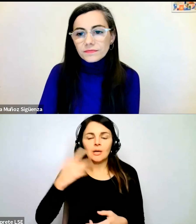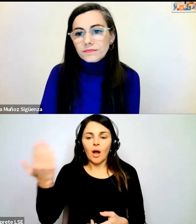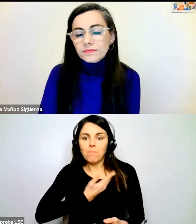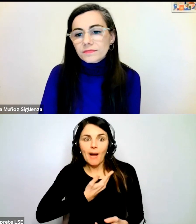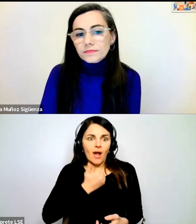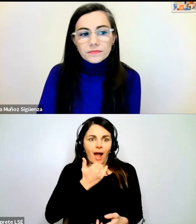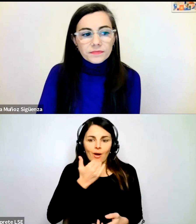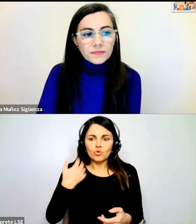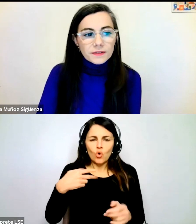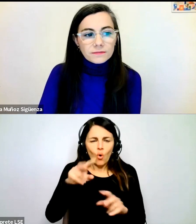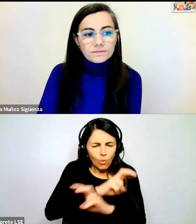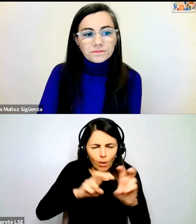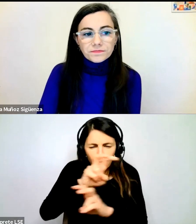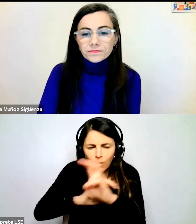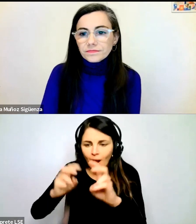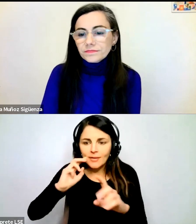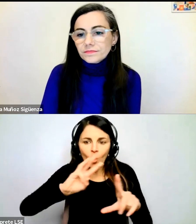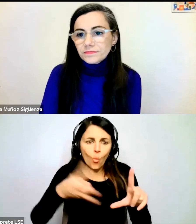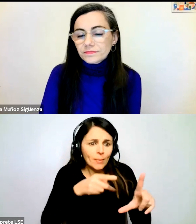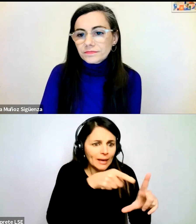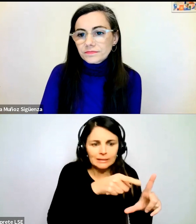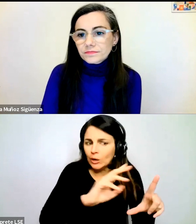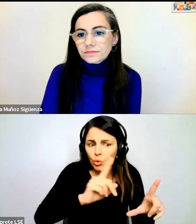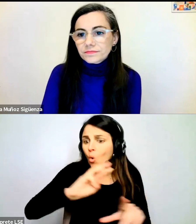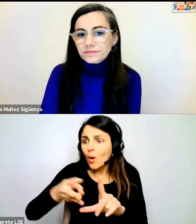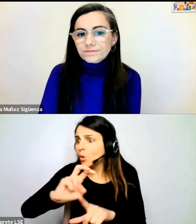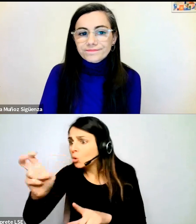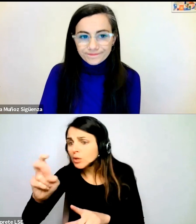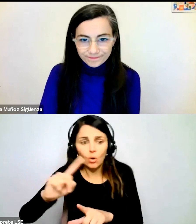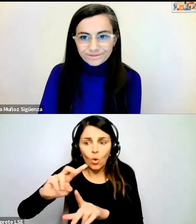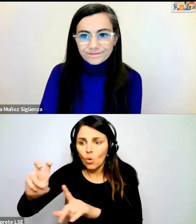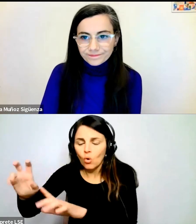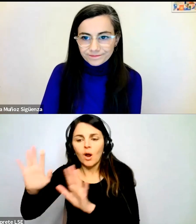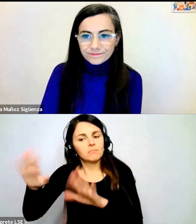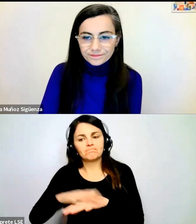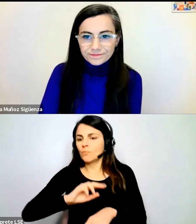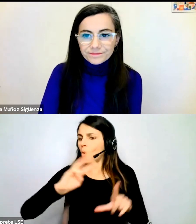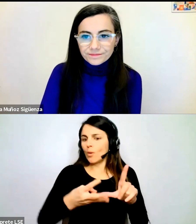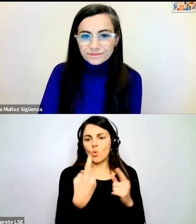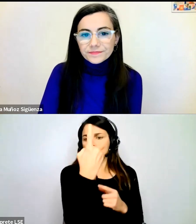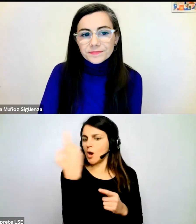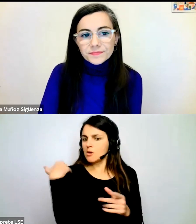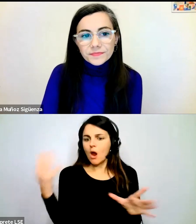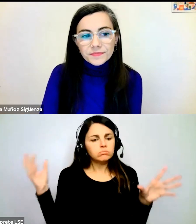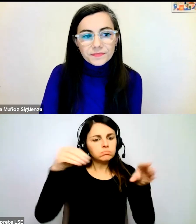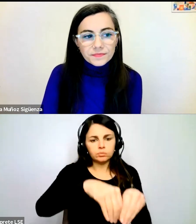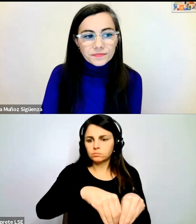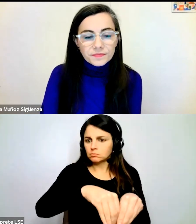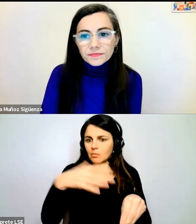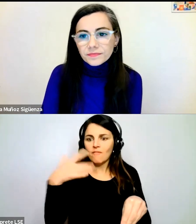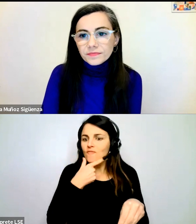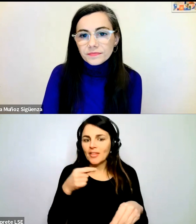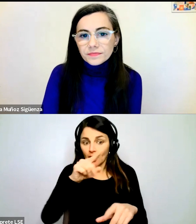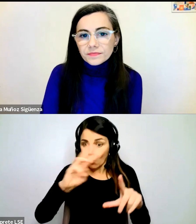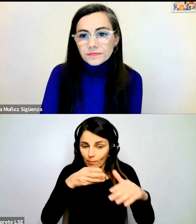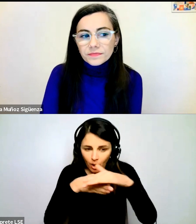tener que buscar diferentes webs. Pues aquí las hemos englobado todas y luego las explico. Y otro apartado